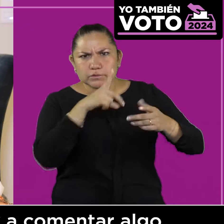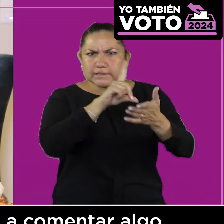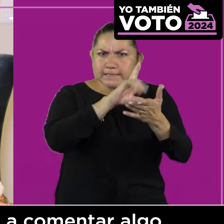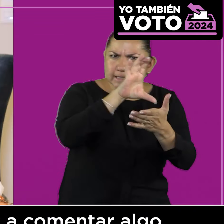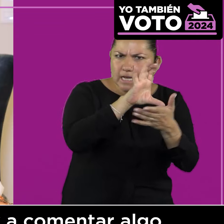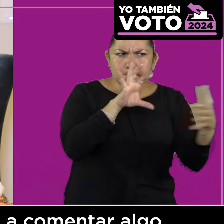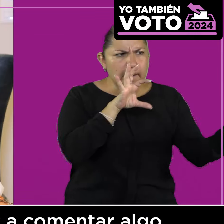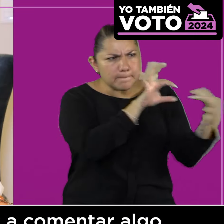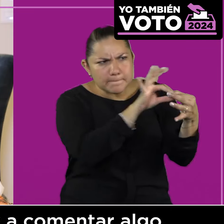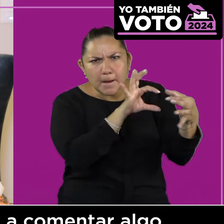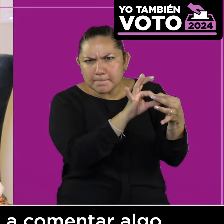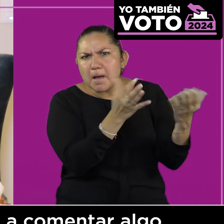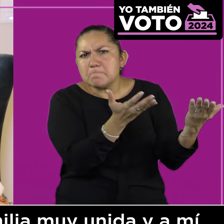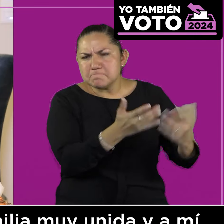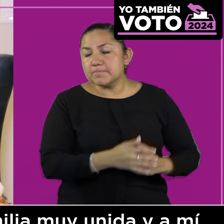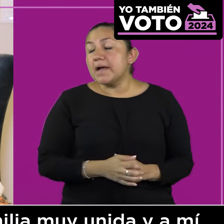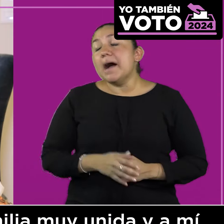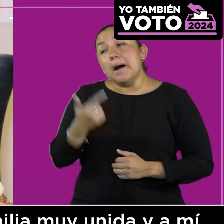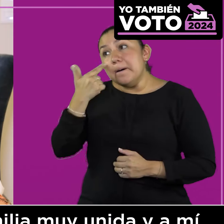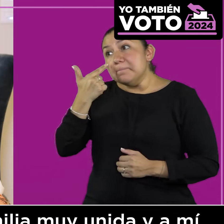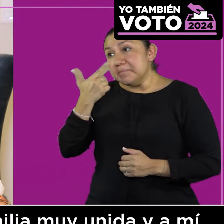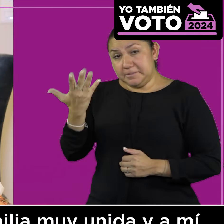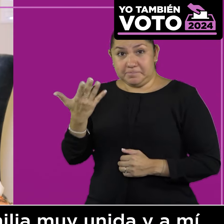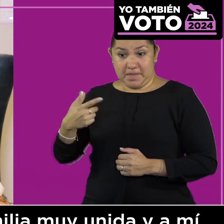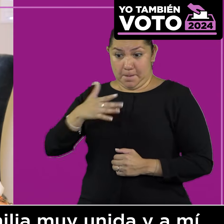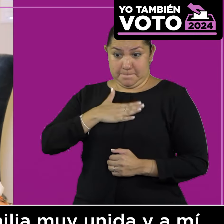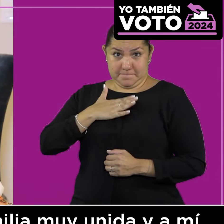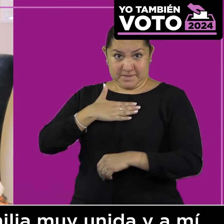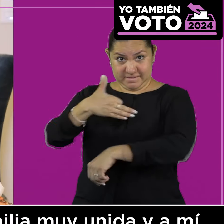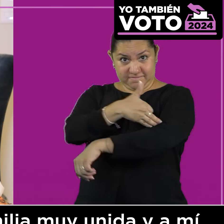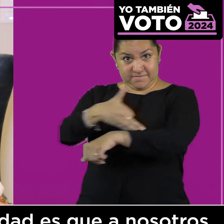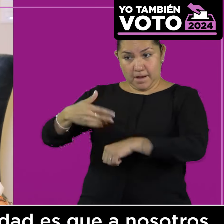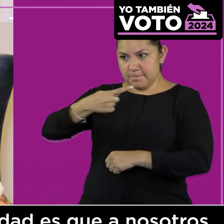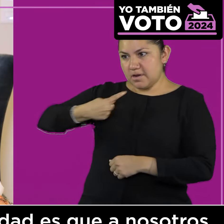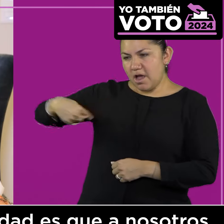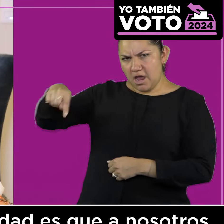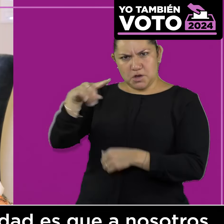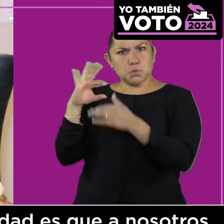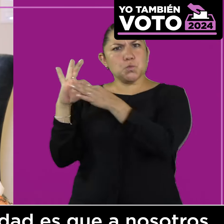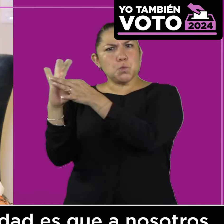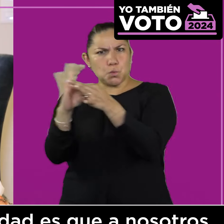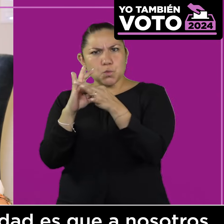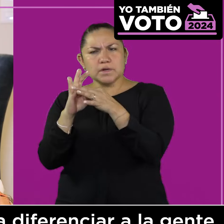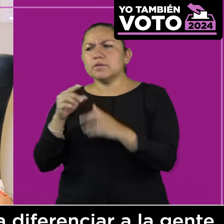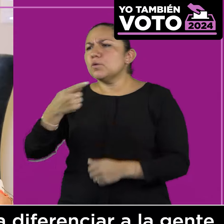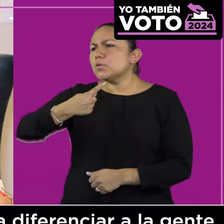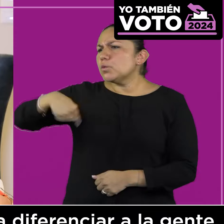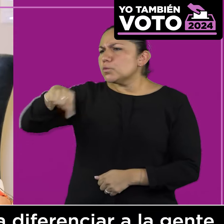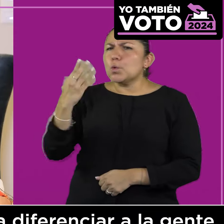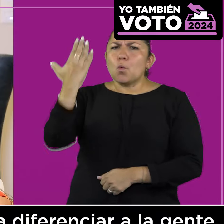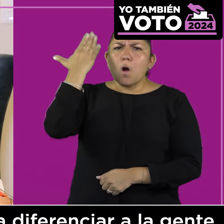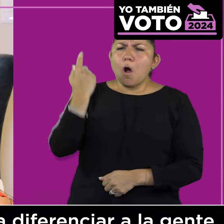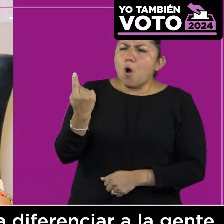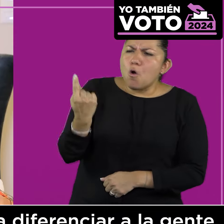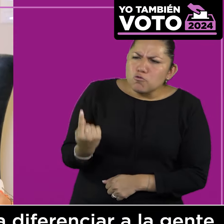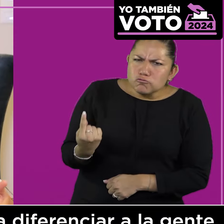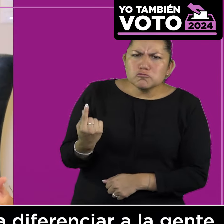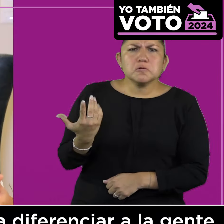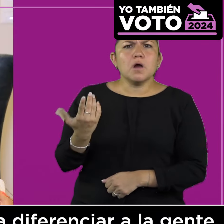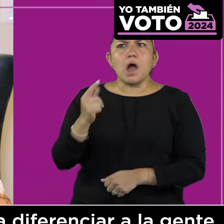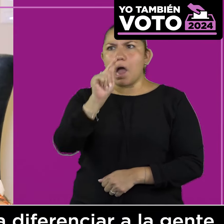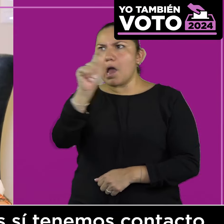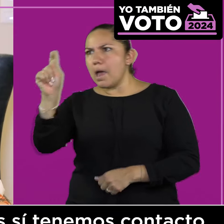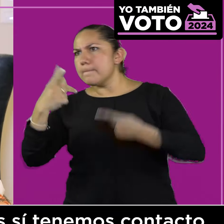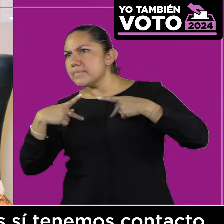Fíjate que te voy a comentar algo Yo vengo de una familia muy unida y a mí desde chiquita la verdad es que a nosotros Nunca nos enseñaron a